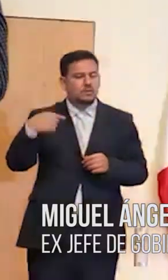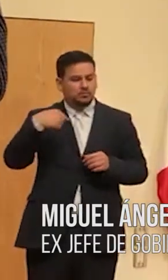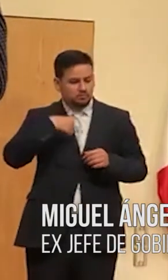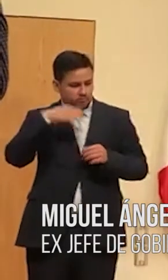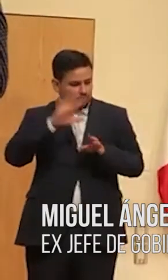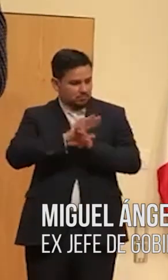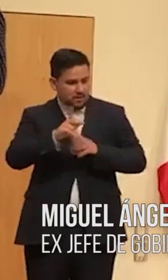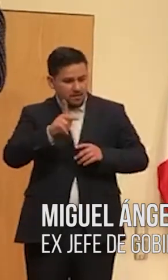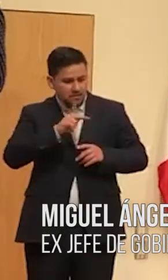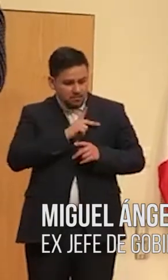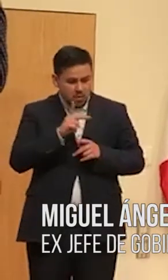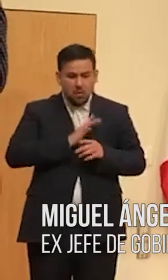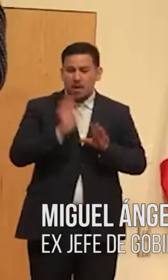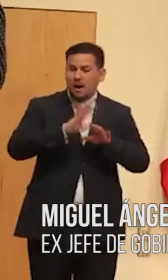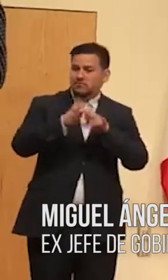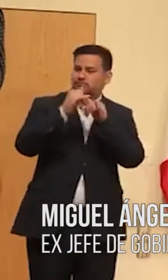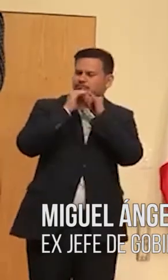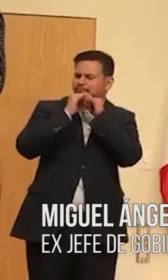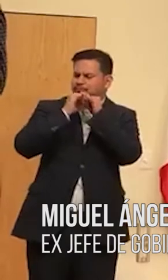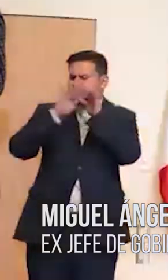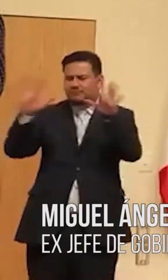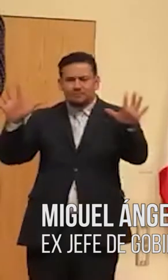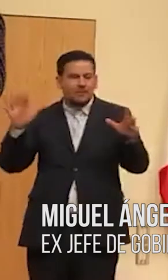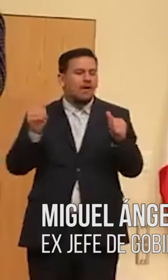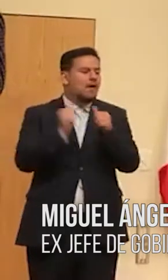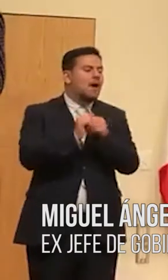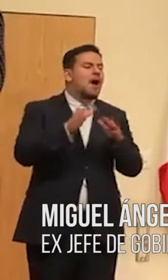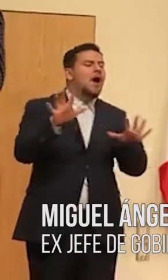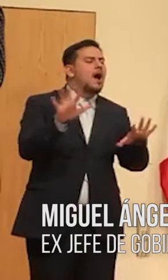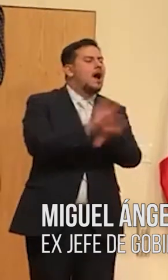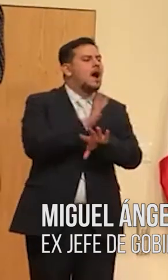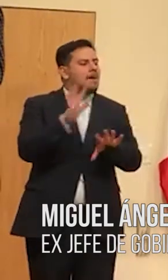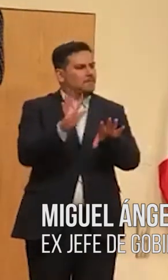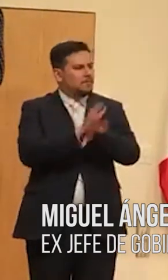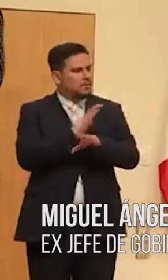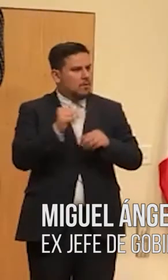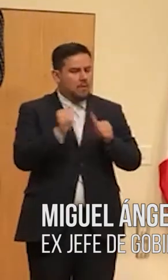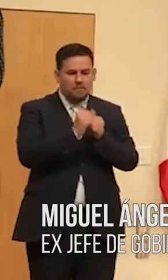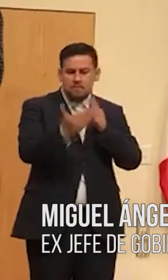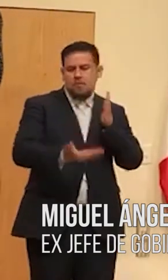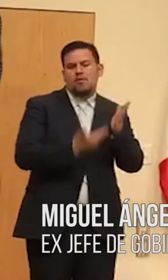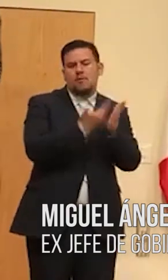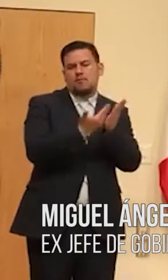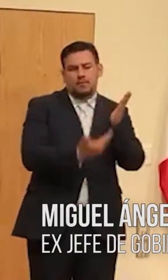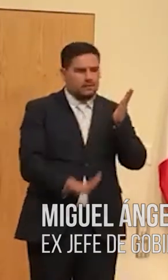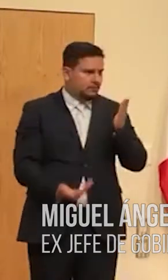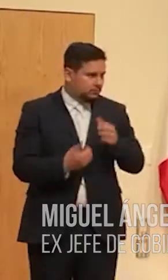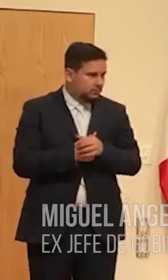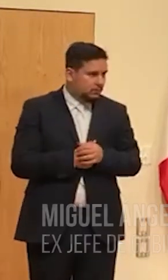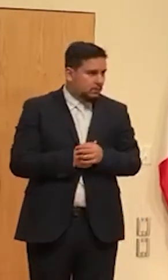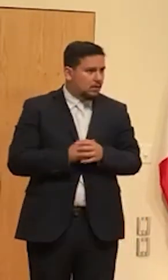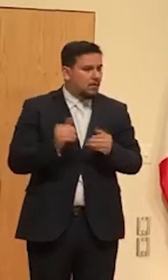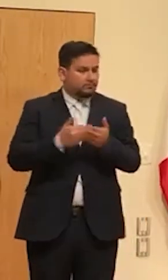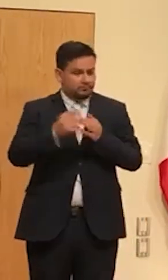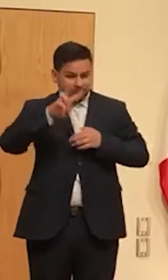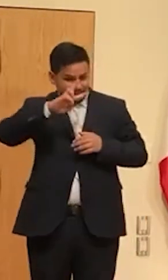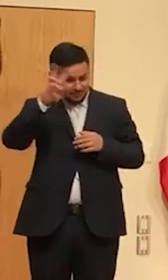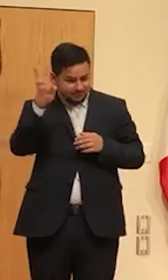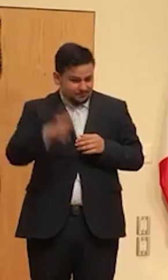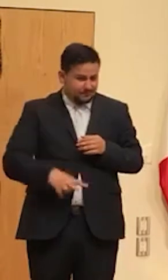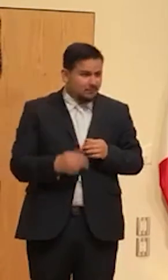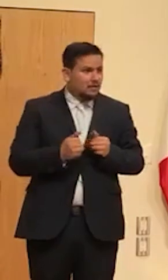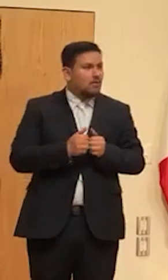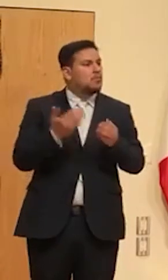concentraré en difundir una propuesta de cambio de régimen para México, convencido de que es la